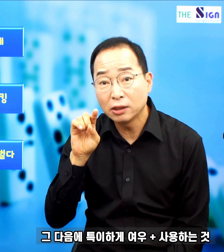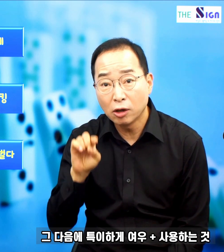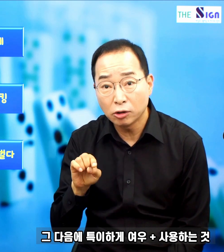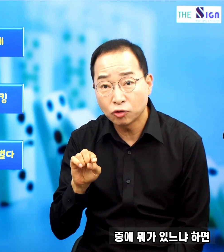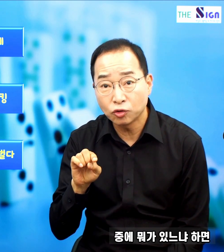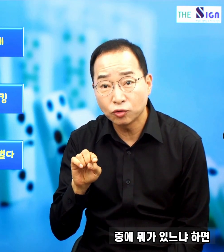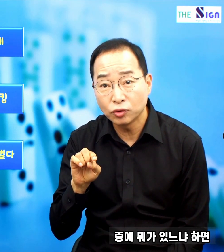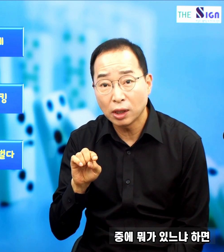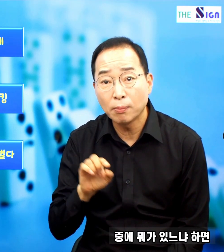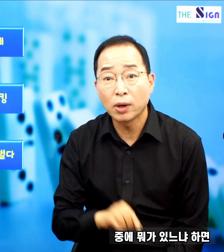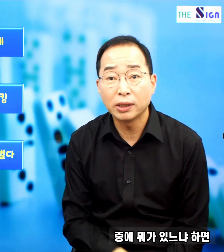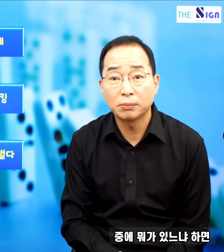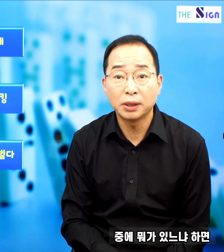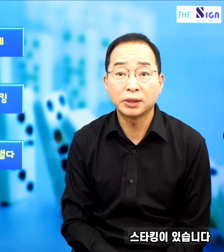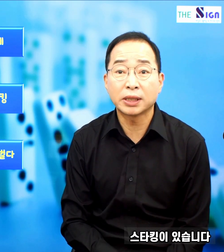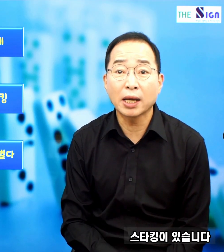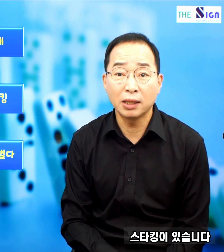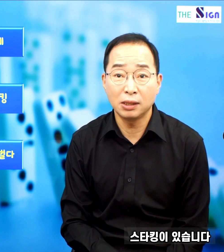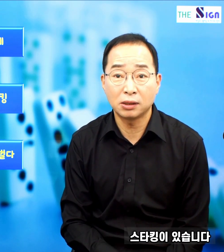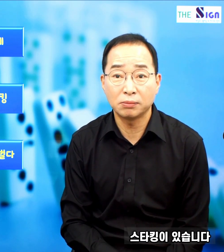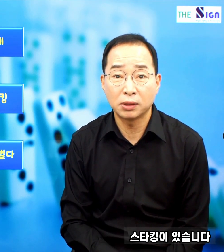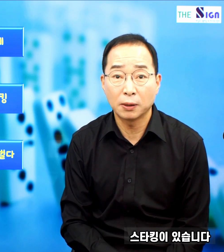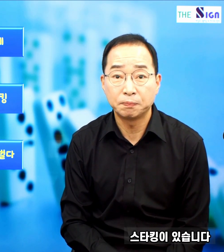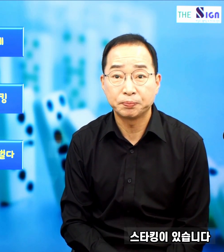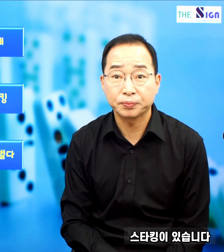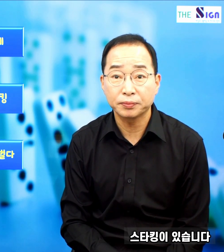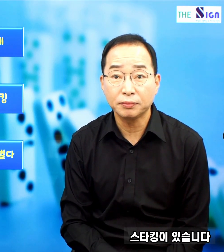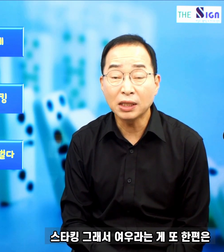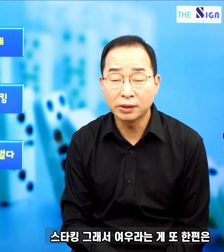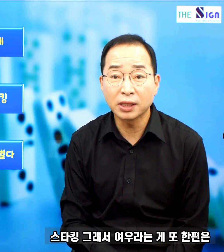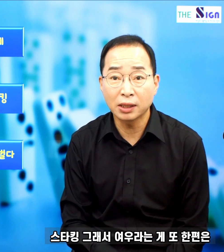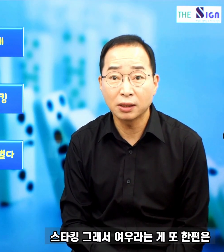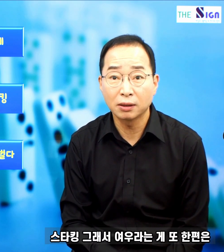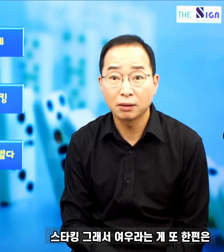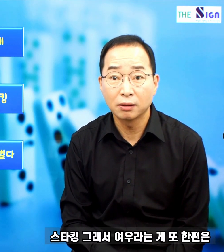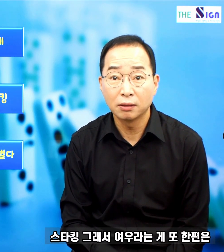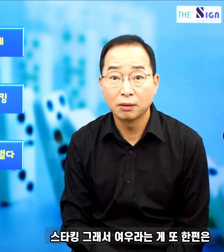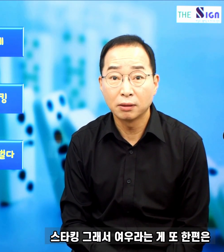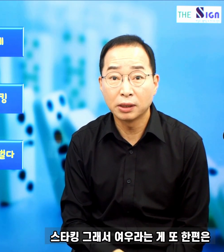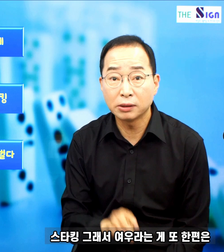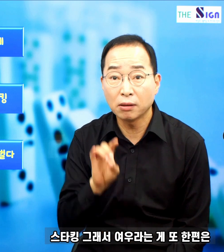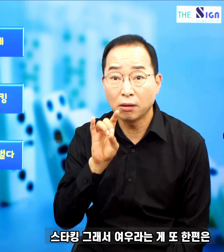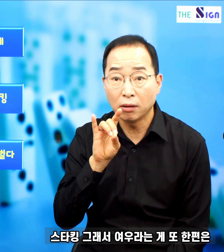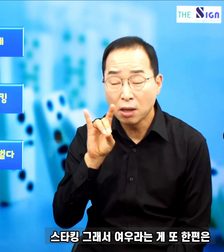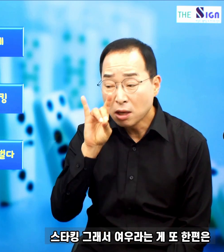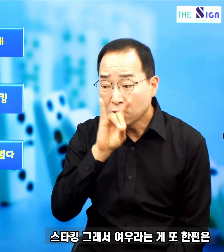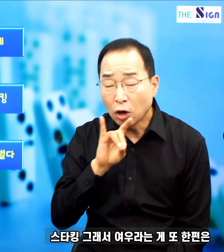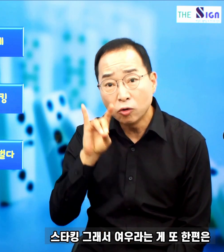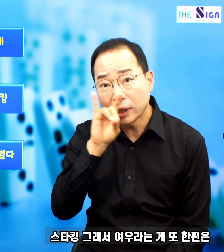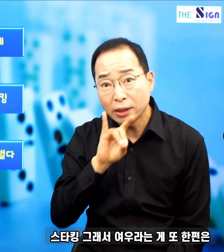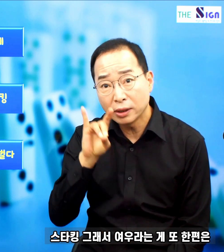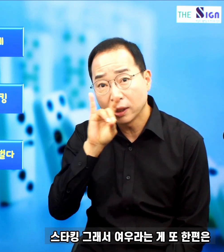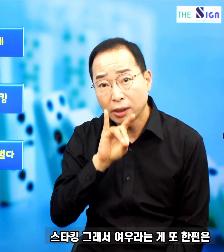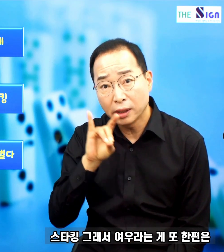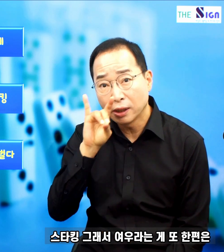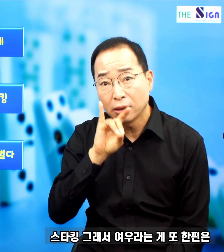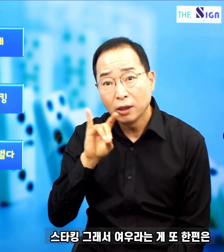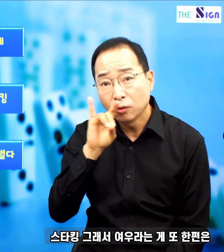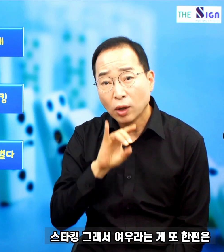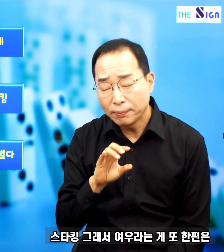것 중에 뭐가 있냐면 스타킹이 있습니다. 스타킹. 그래서 여우라는 게 또 한편으로